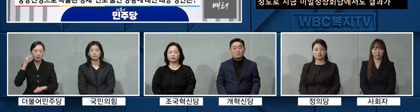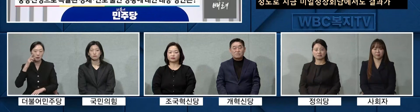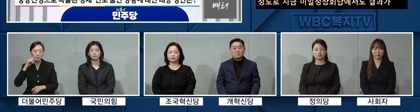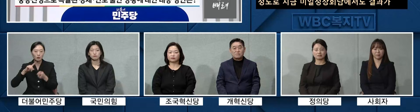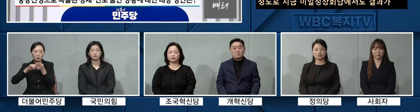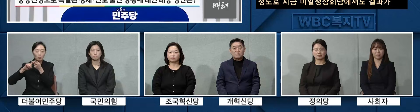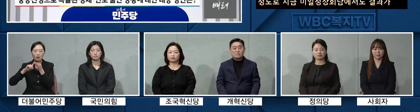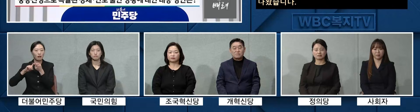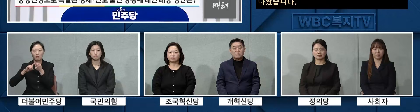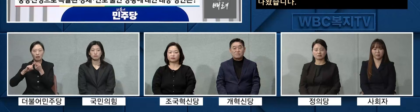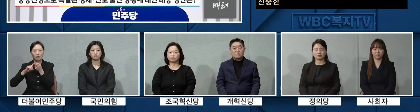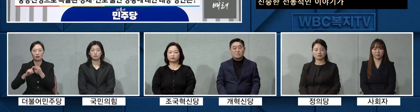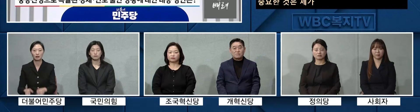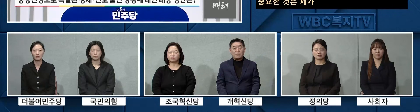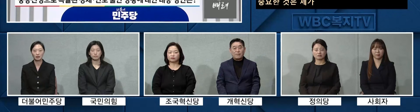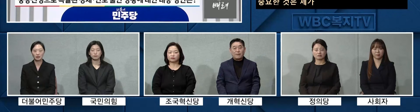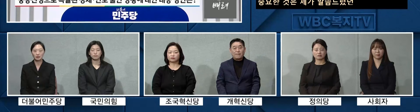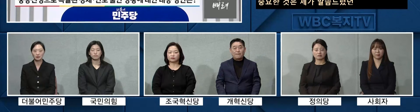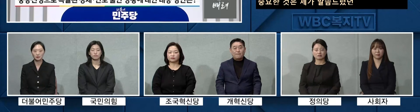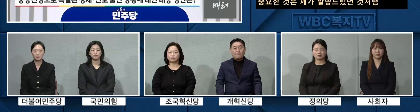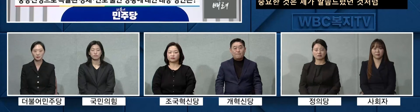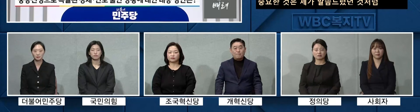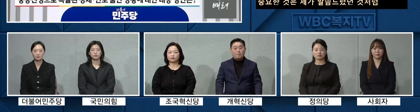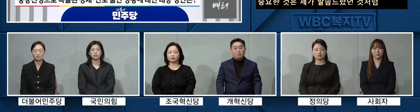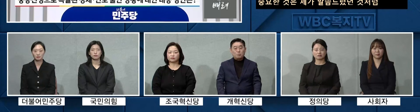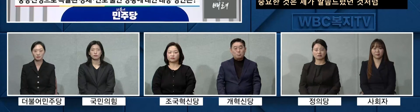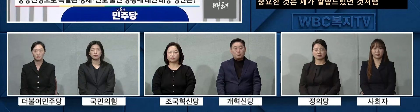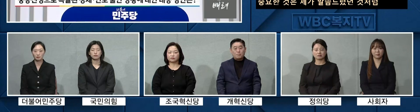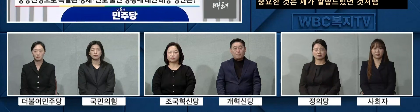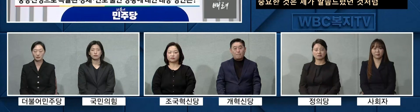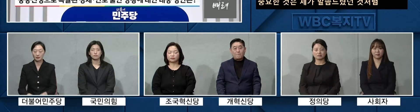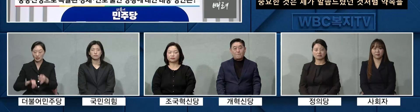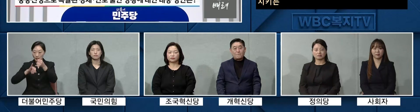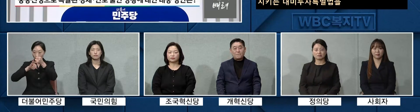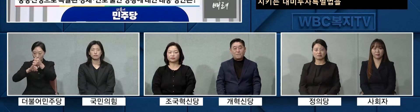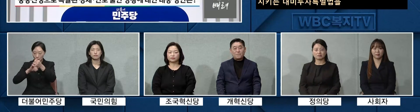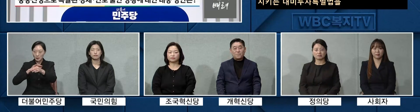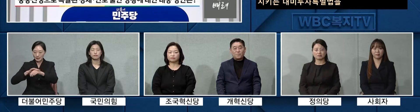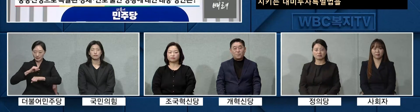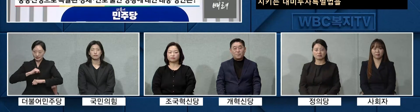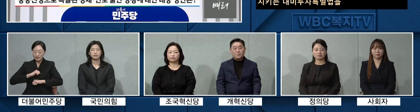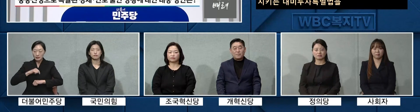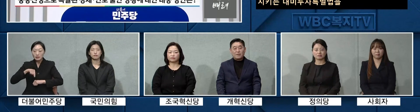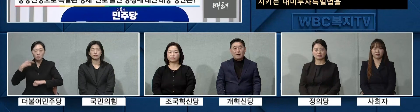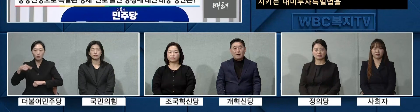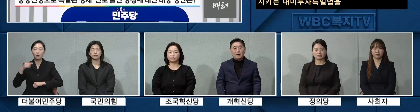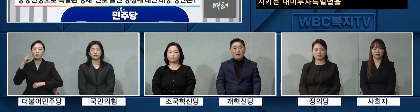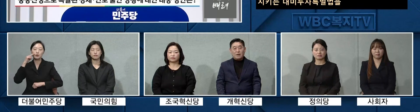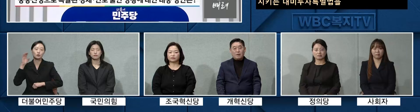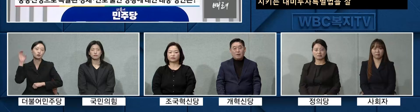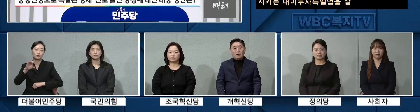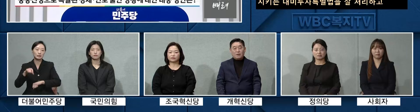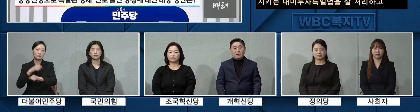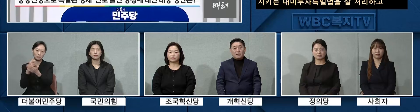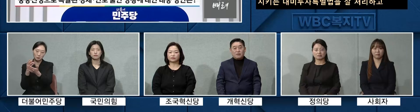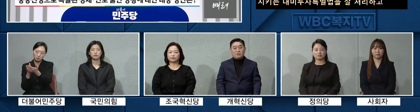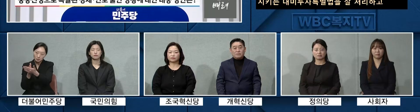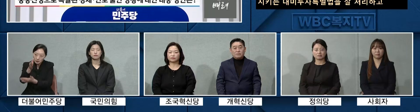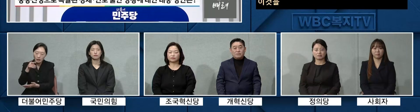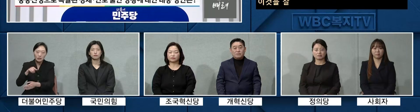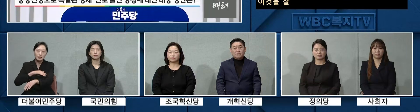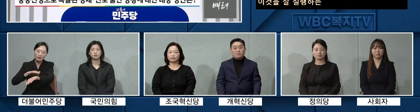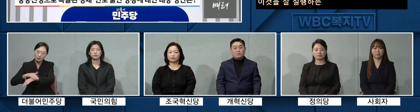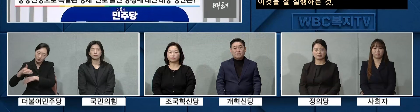말씀드렸던 것처럼 약속을 지키는 대미투자특별법을 잘 처리하고 이것을 잘 실행하는 것, 이런 것들이 결국